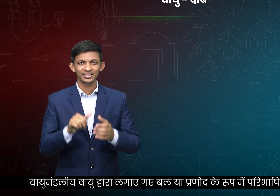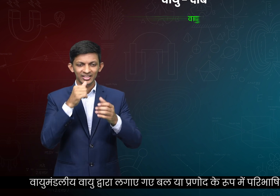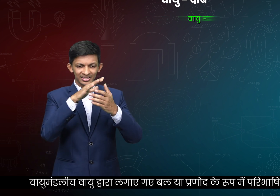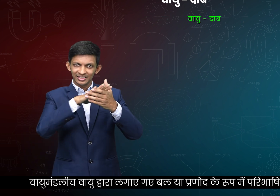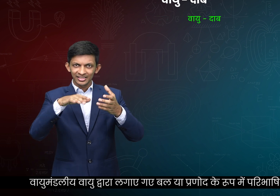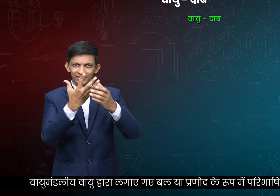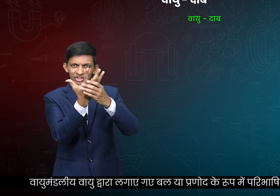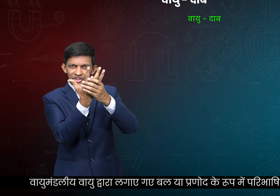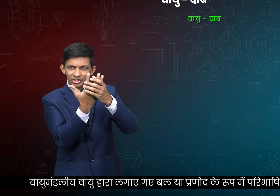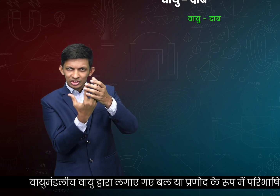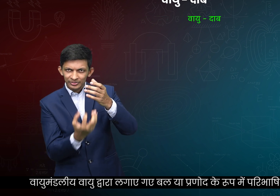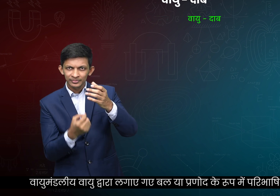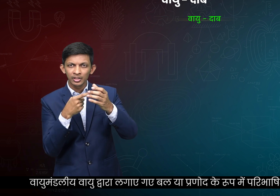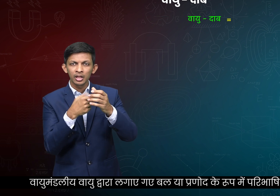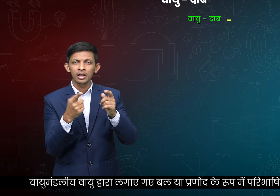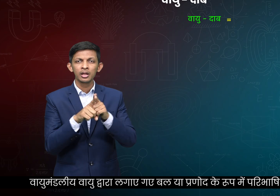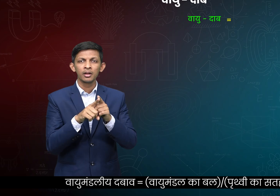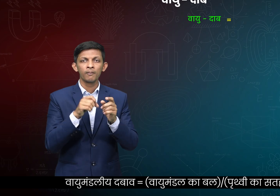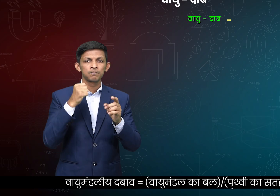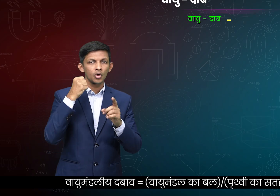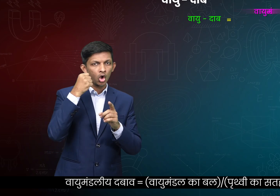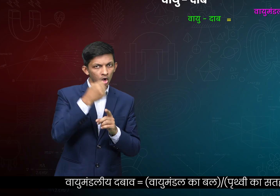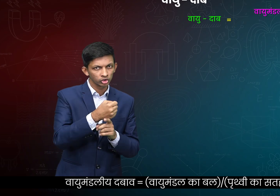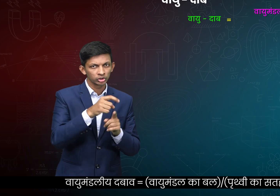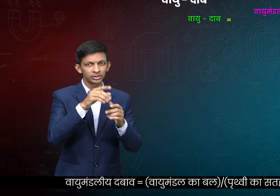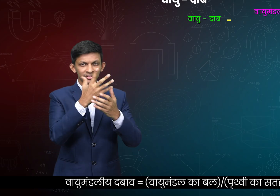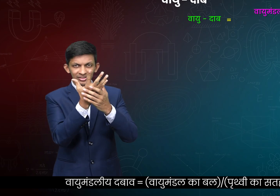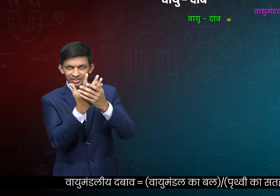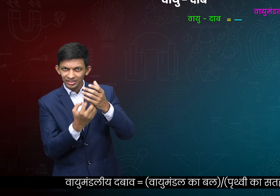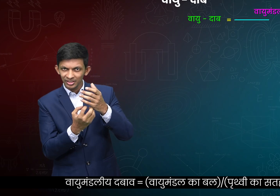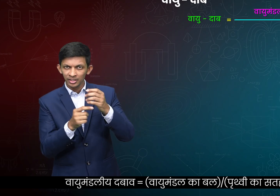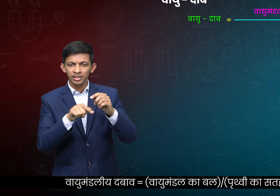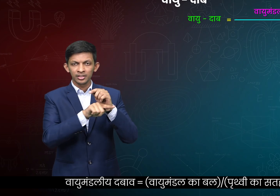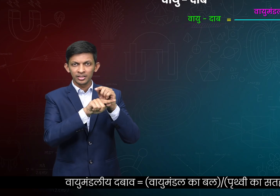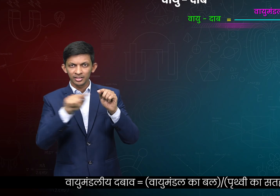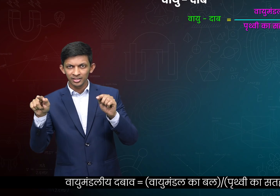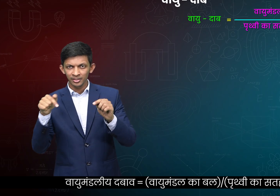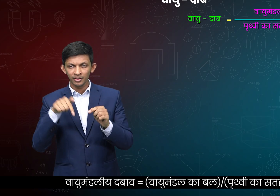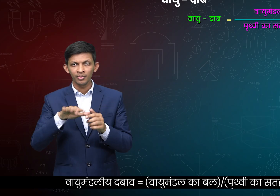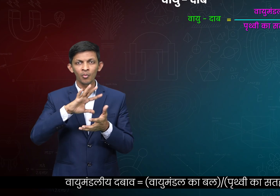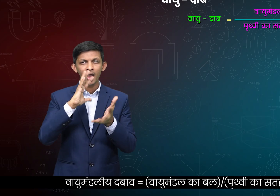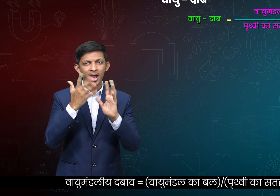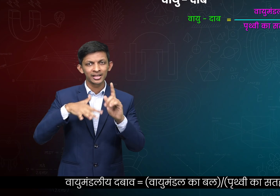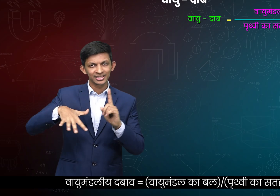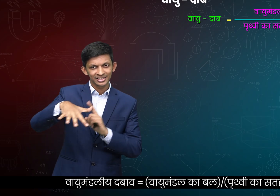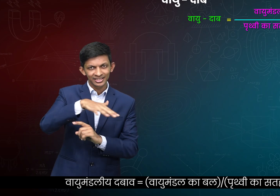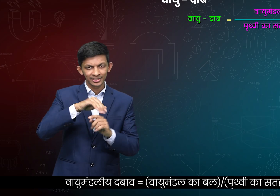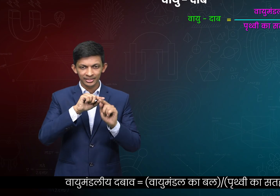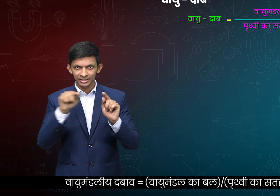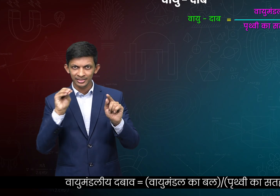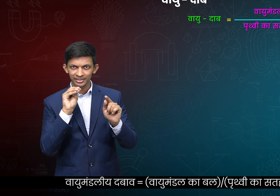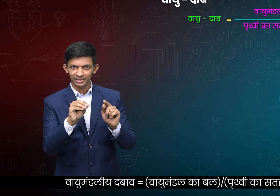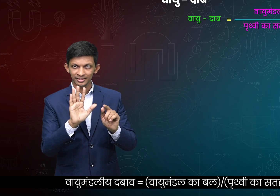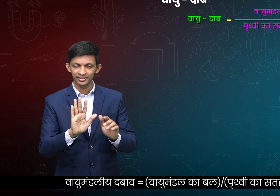के रूप में परिभाषित किया गया है। वायुमंडलीय दबाव इज इक्वल्स टू वायुमंडल का बल